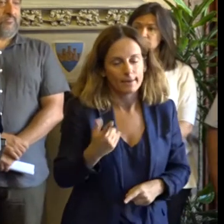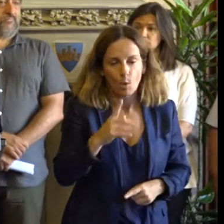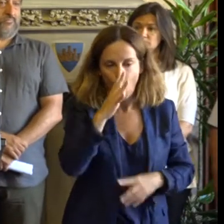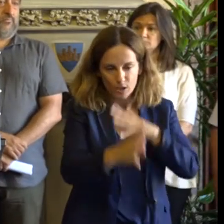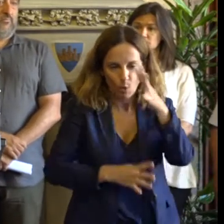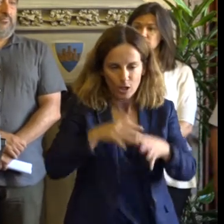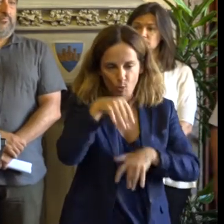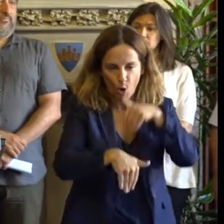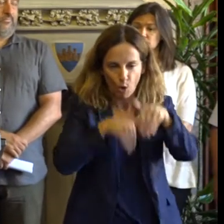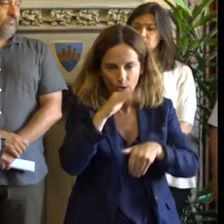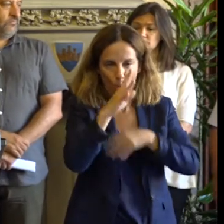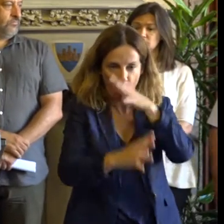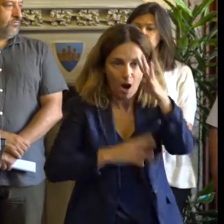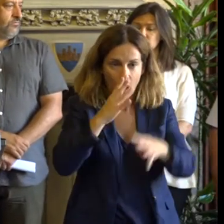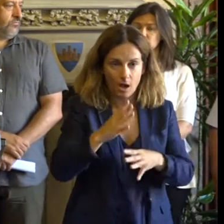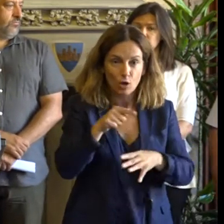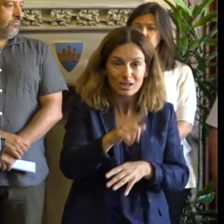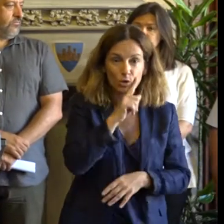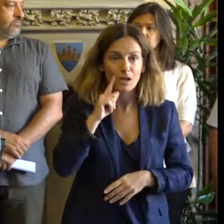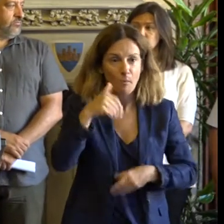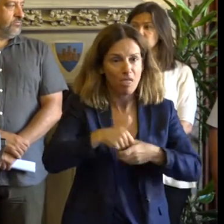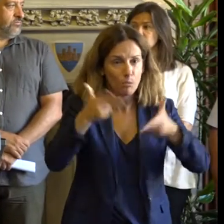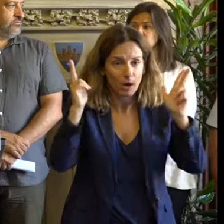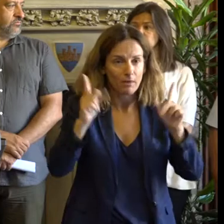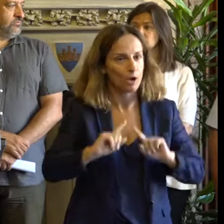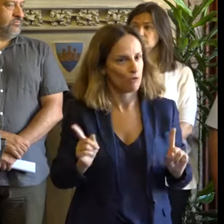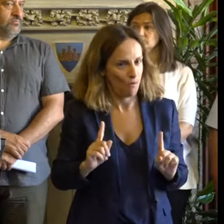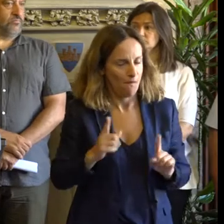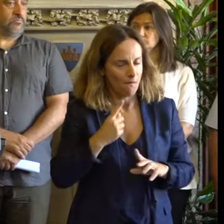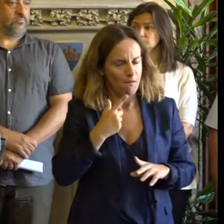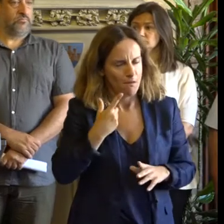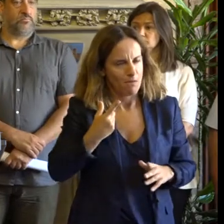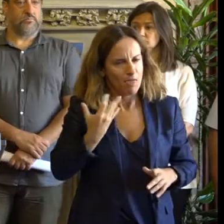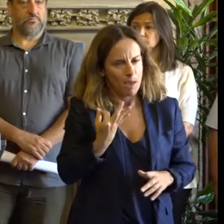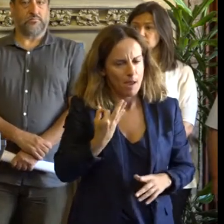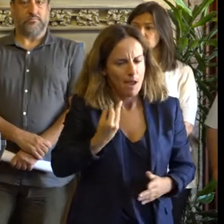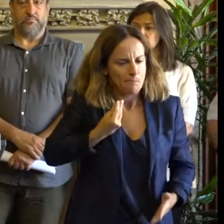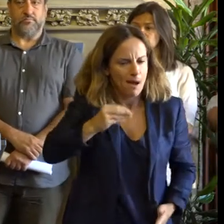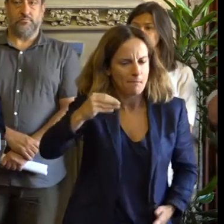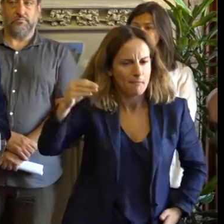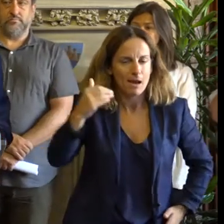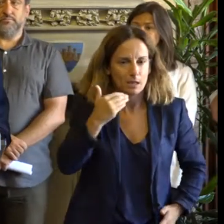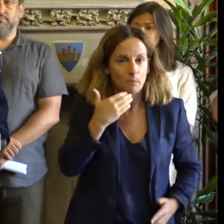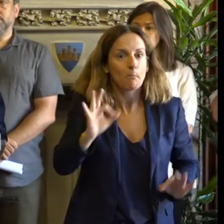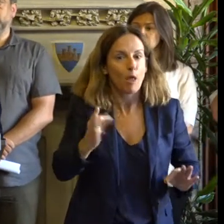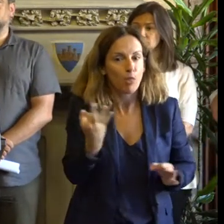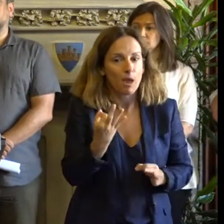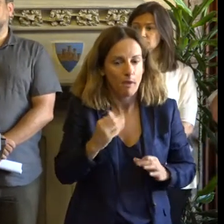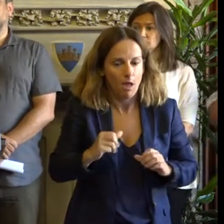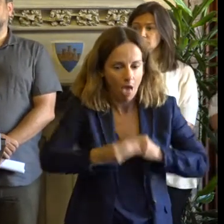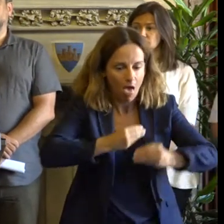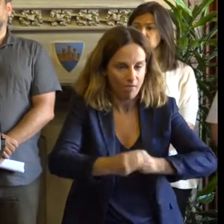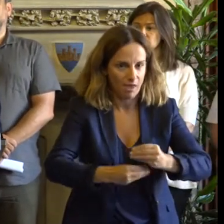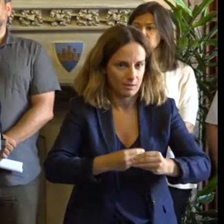4 anys, sinó que hi ha d'haver mecanismes que s'han posat en marxa i que s'estan posant en marxa, que han de permetre que els ciutadans i les